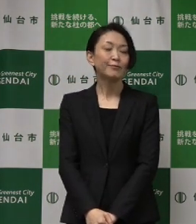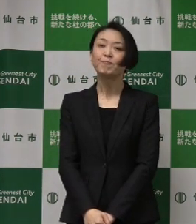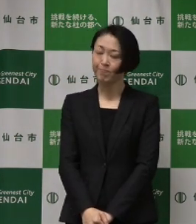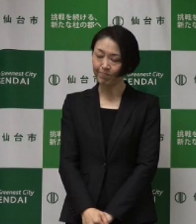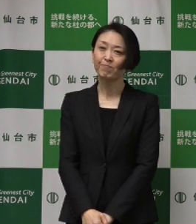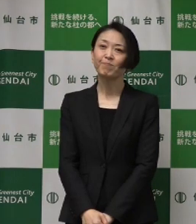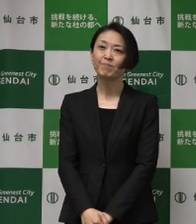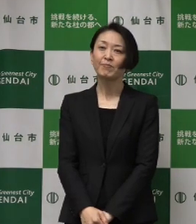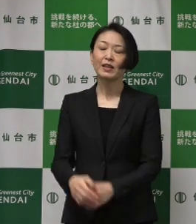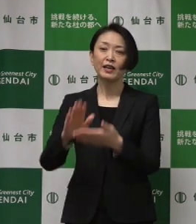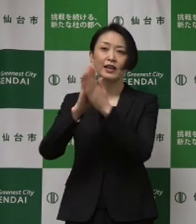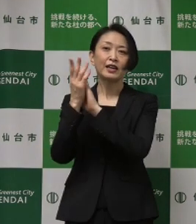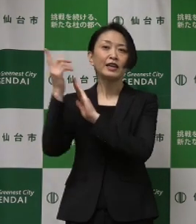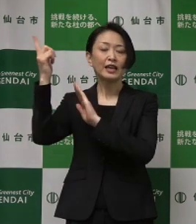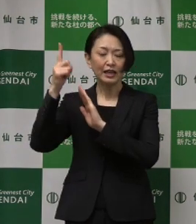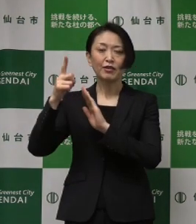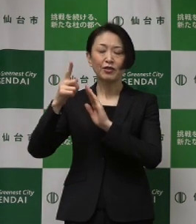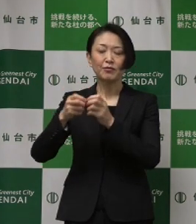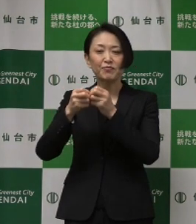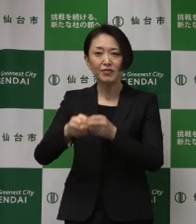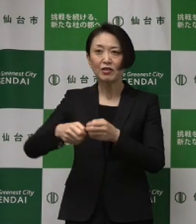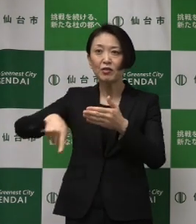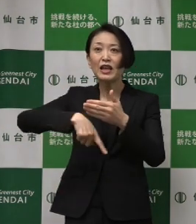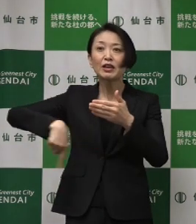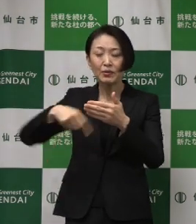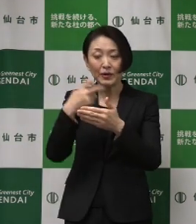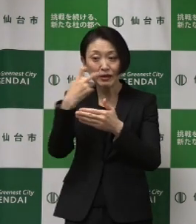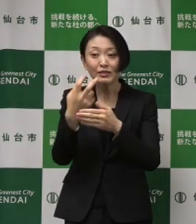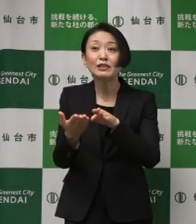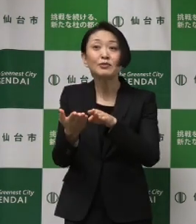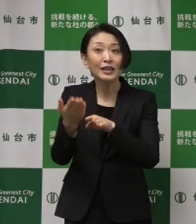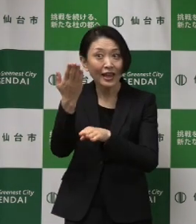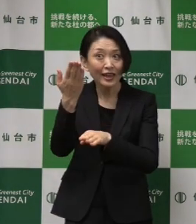どのようなメニューにされるのかということも見た上で、